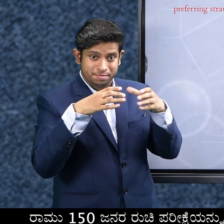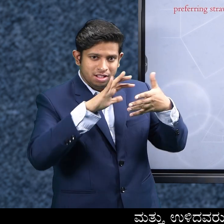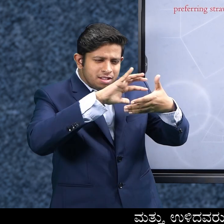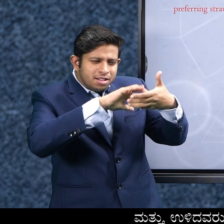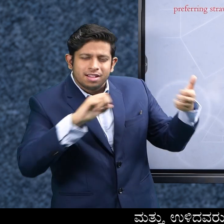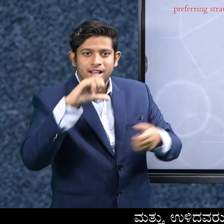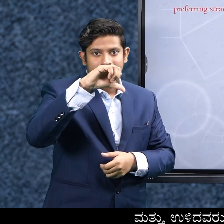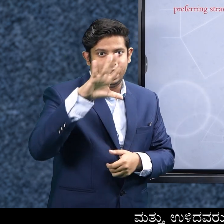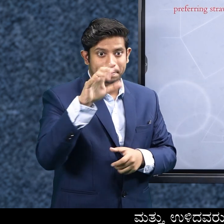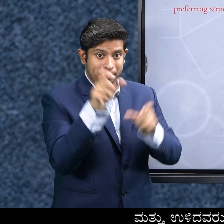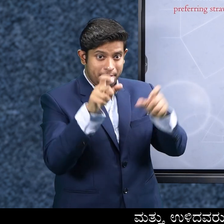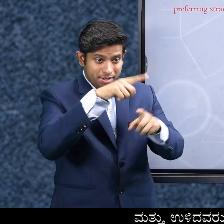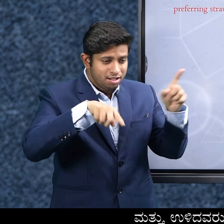ಮತ್ತು ಉಳಿದವರು ಬ್ಲೂಬೆರಿಗಳನ್ನ ಬಯಸ್ತಾರೆ